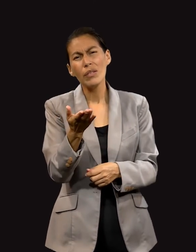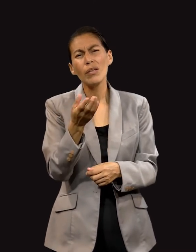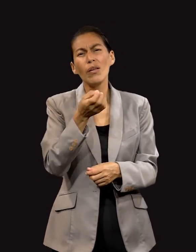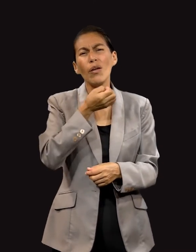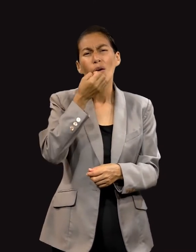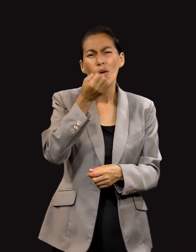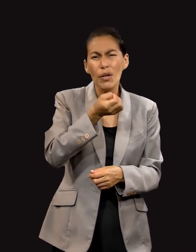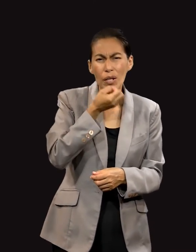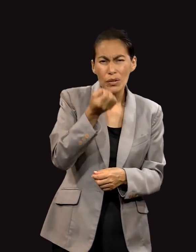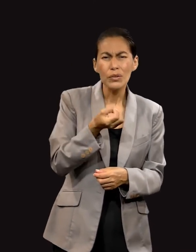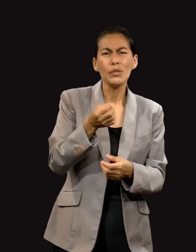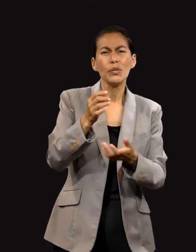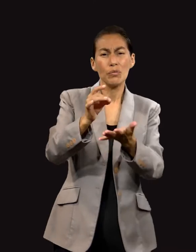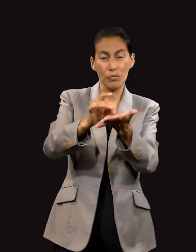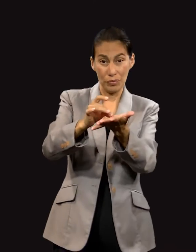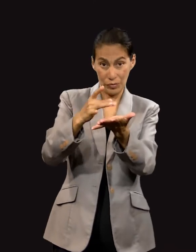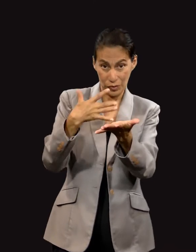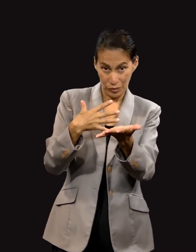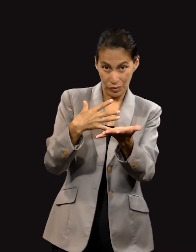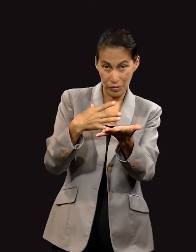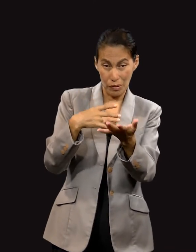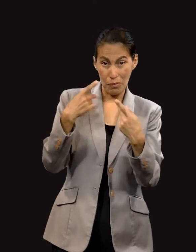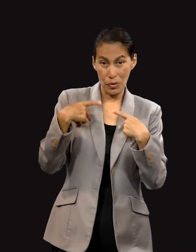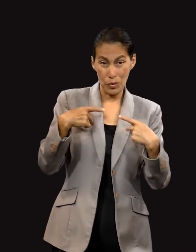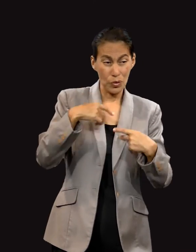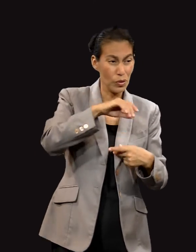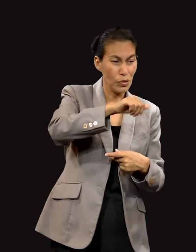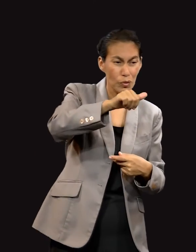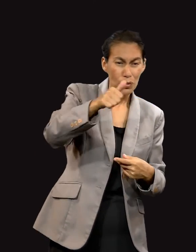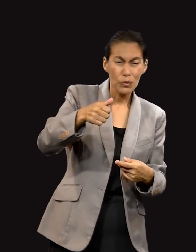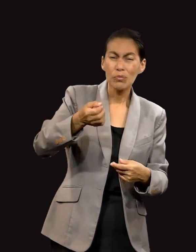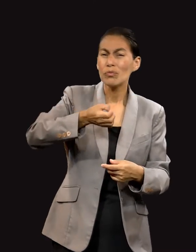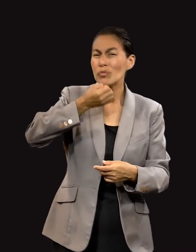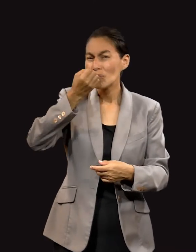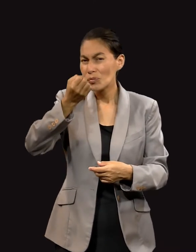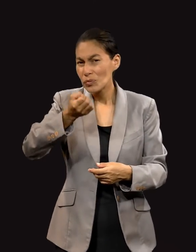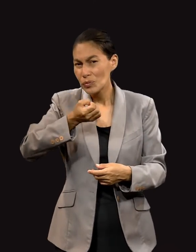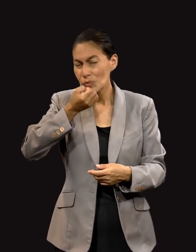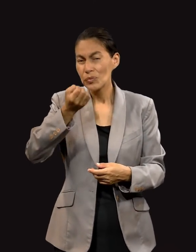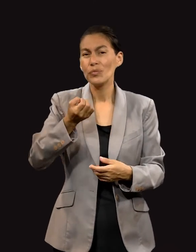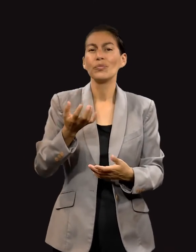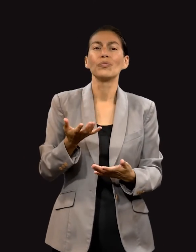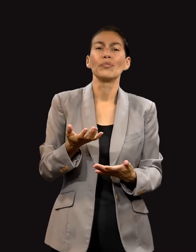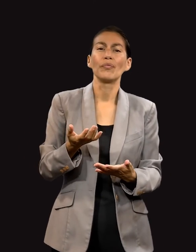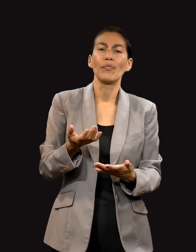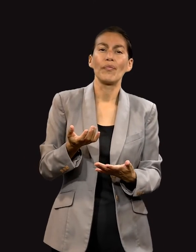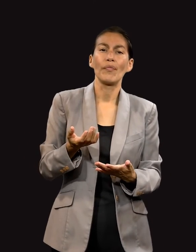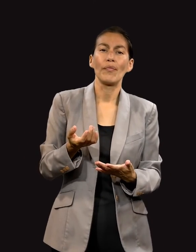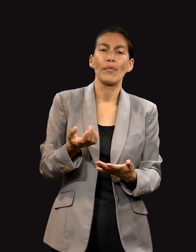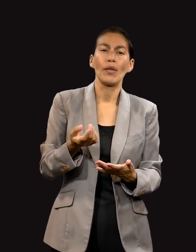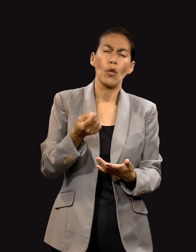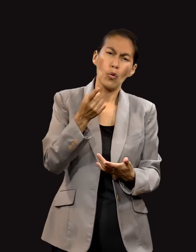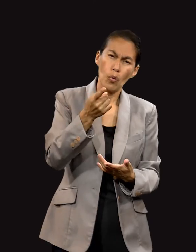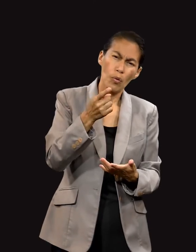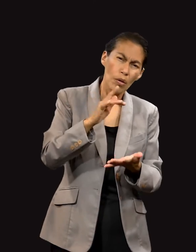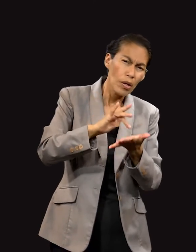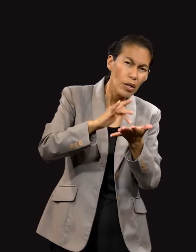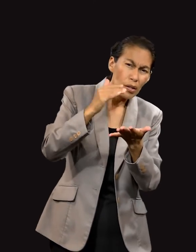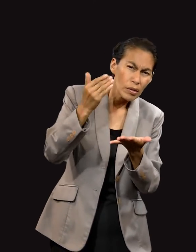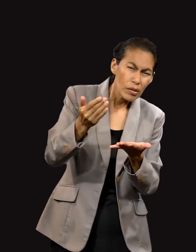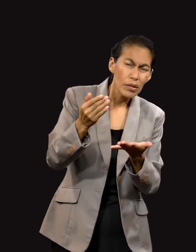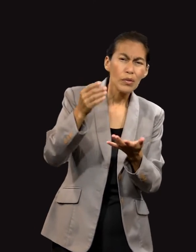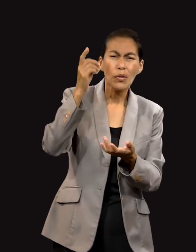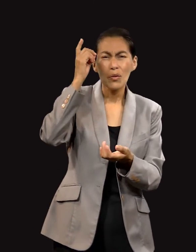oración y quieres compartirlo para que muchos más puedan orar por ese pedido de oración. Y si